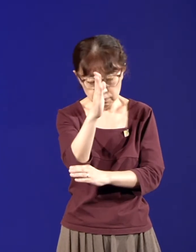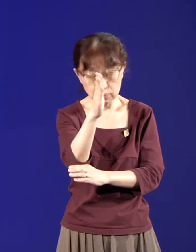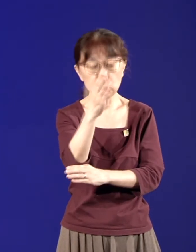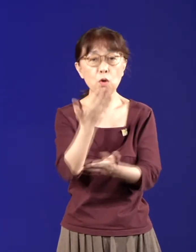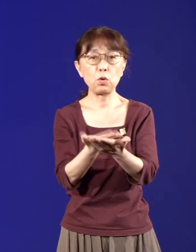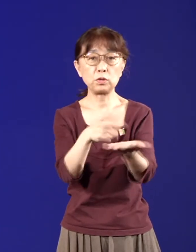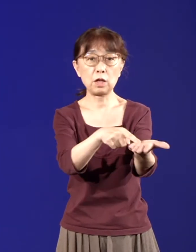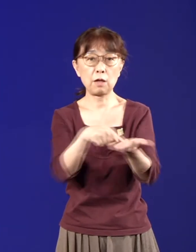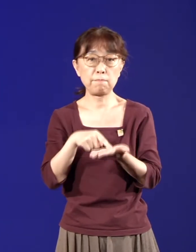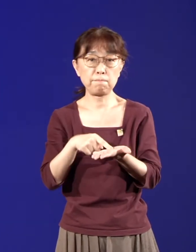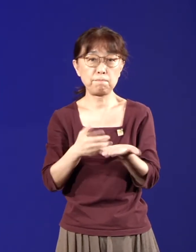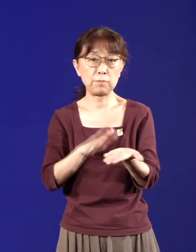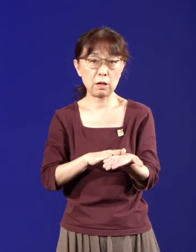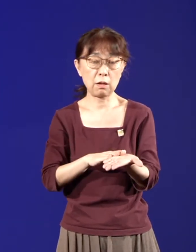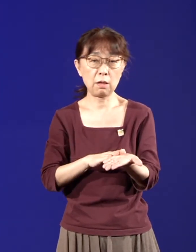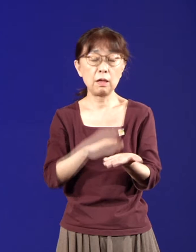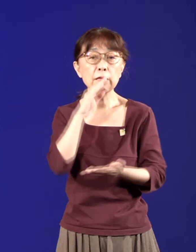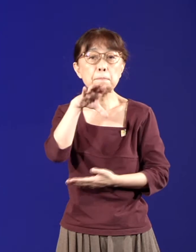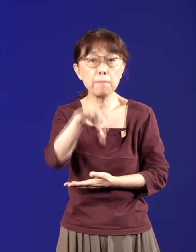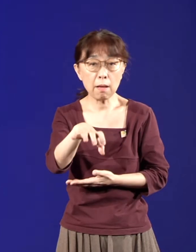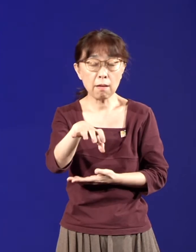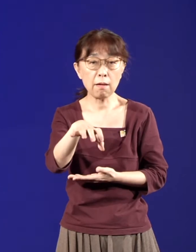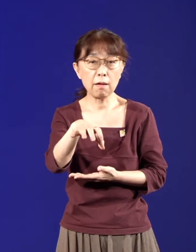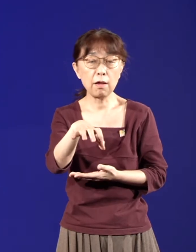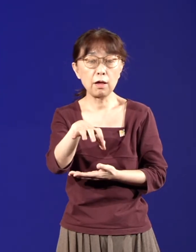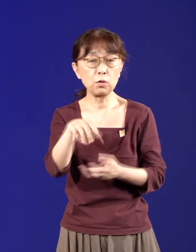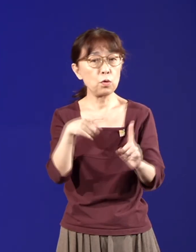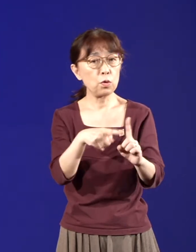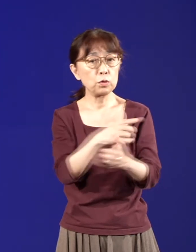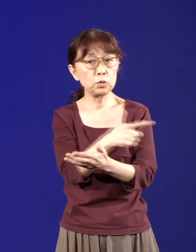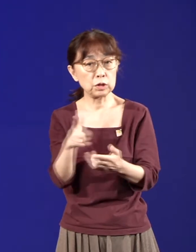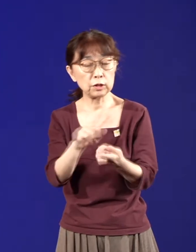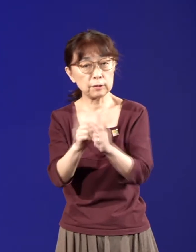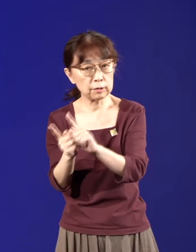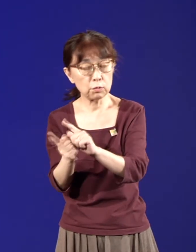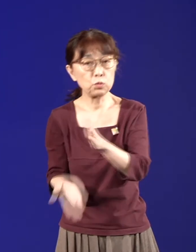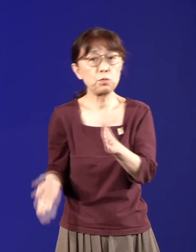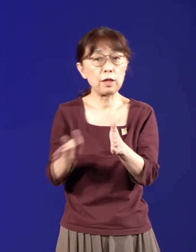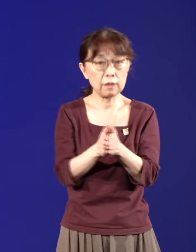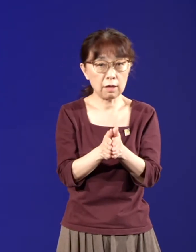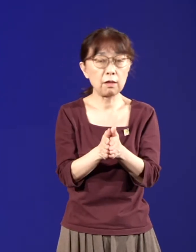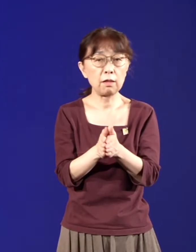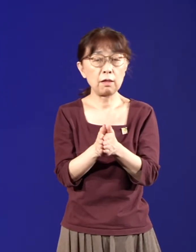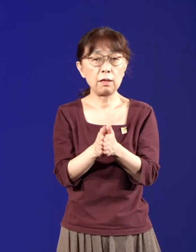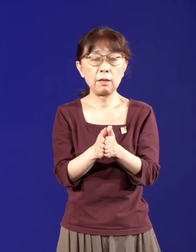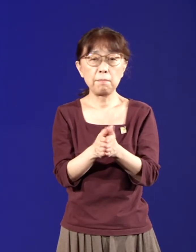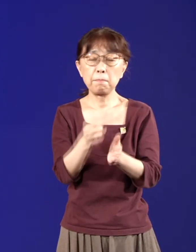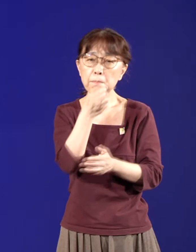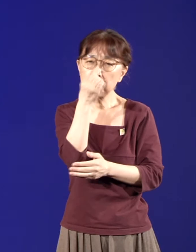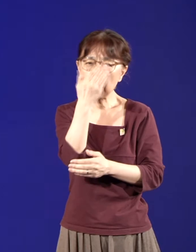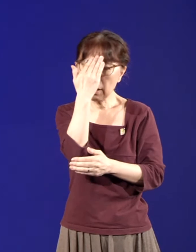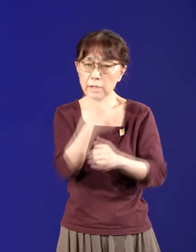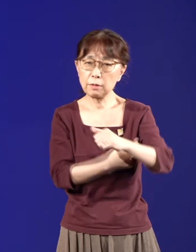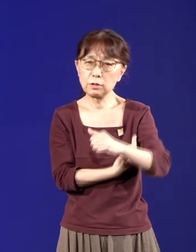ども、いずれも現場での措置などを含めまして、若干の発熱、倦怠感など